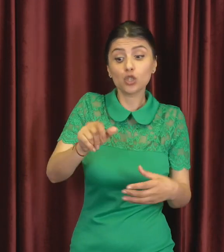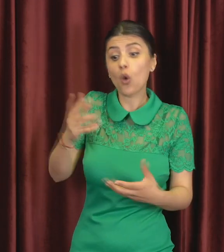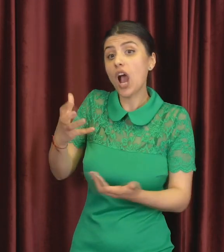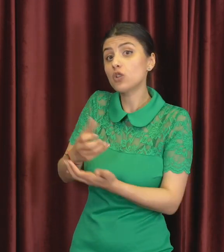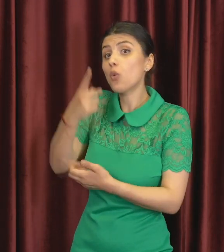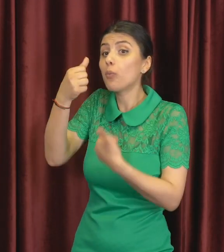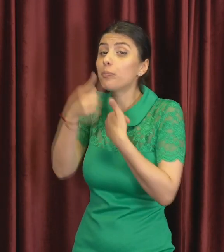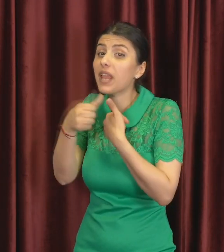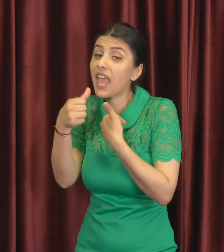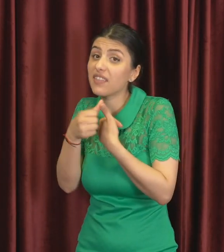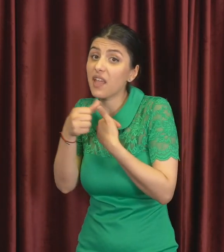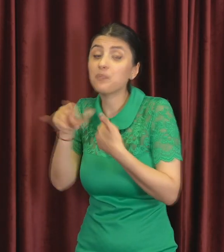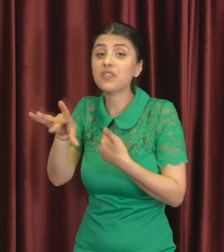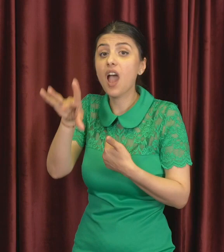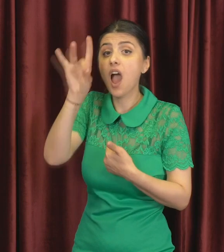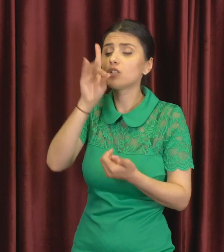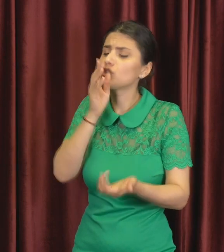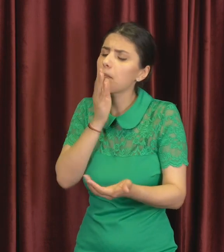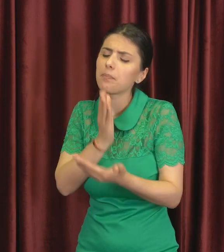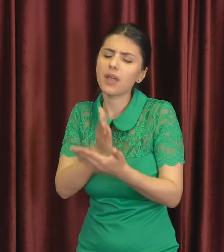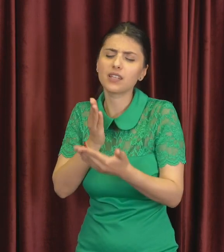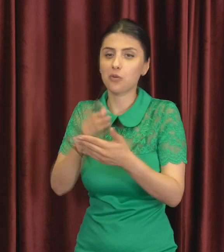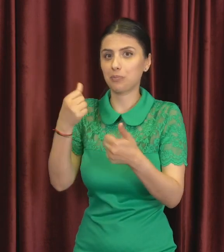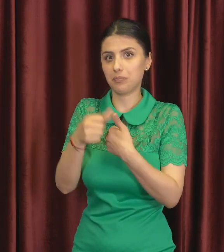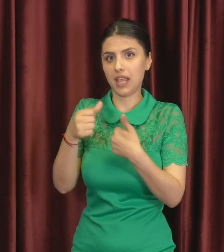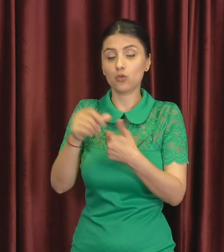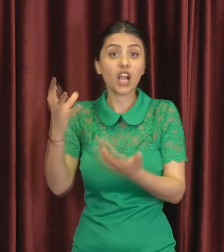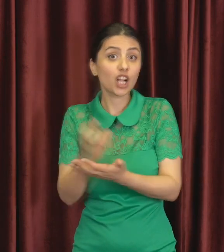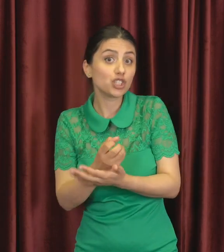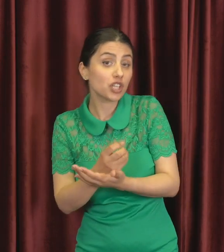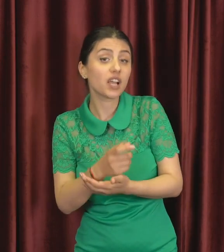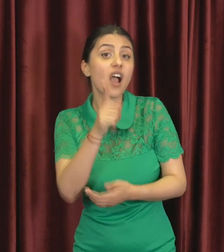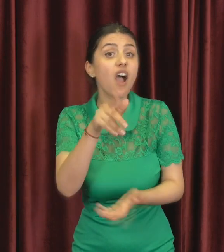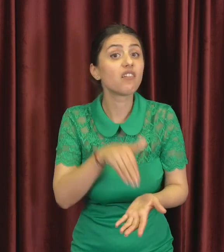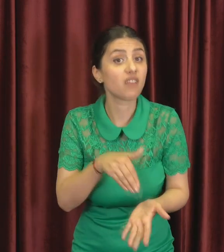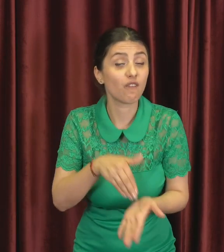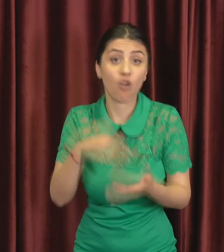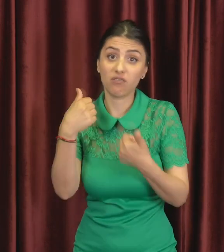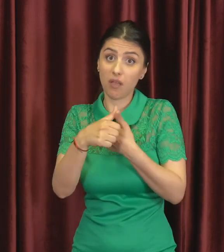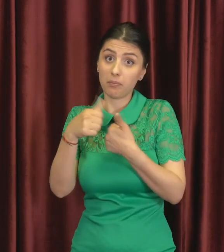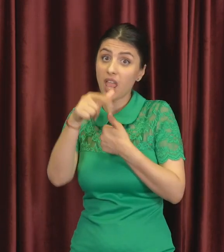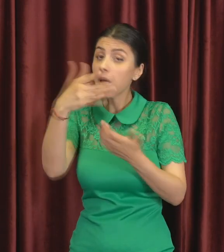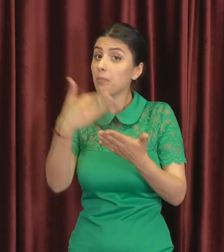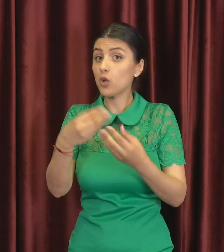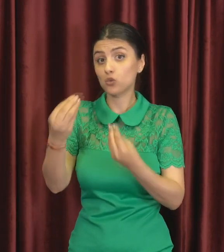un prieten, alege întotdeauna prietenul. Ai nevoie de prieteni pentru a te juca,